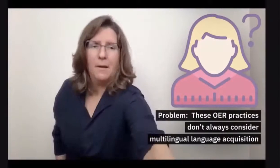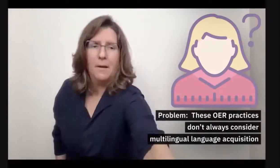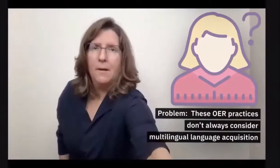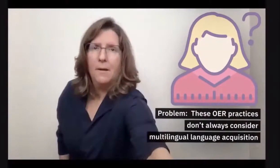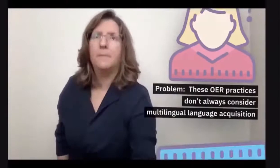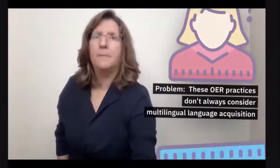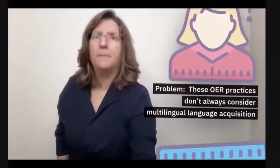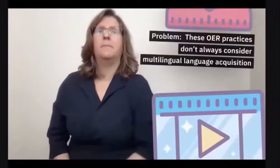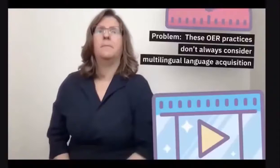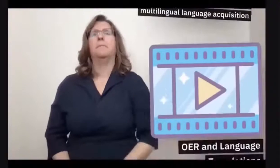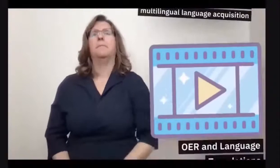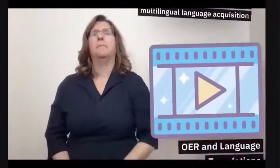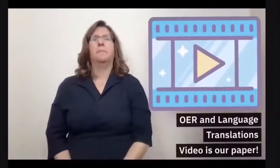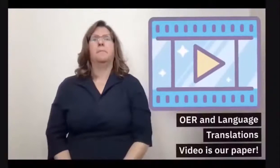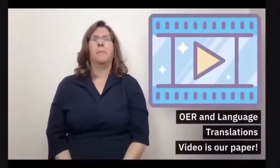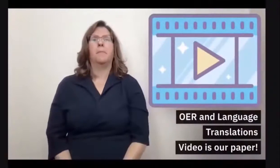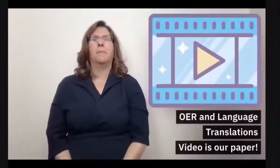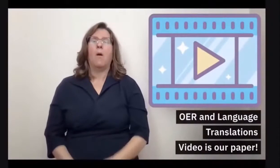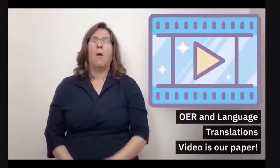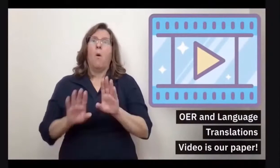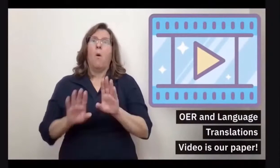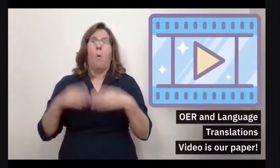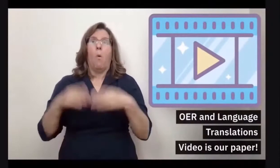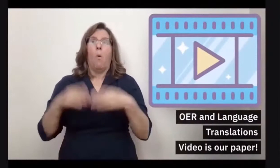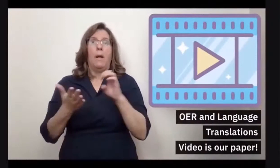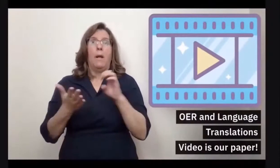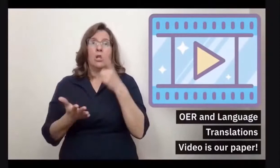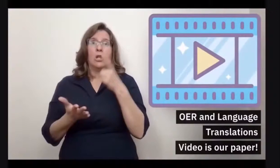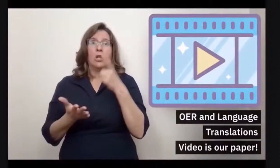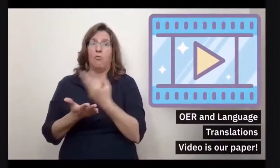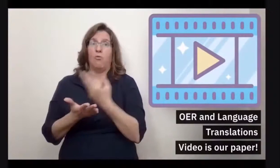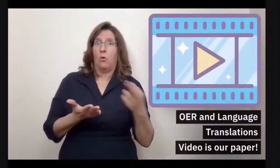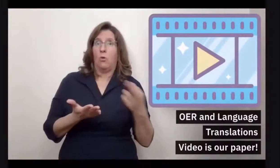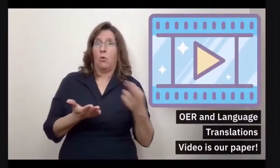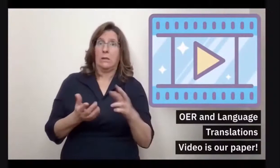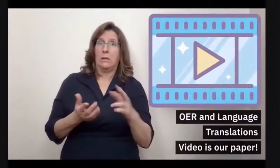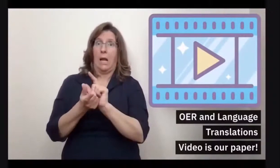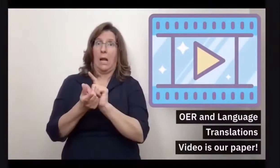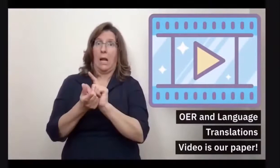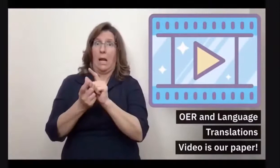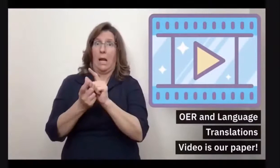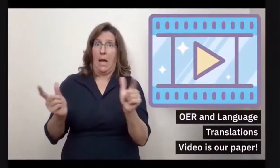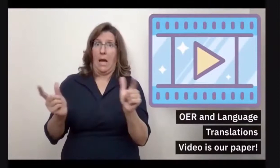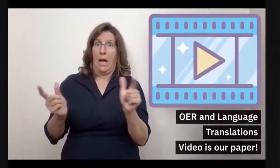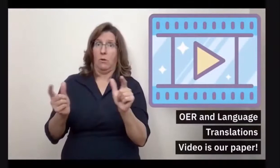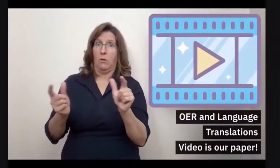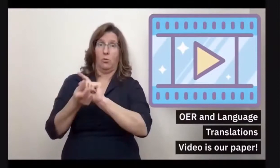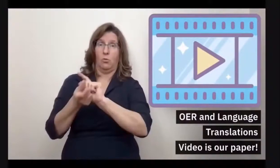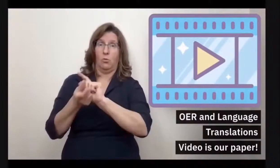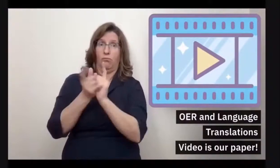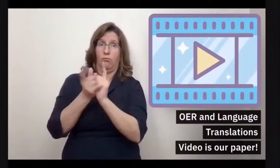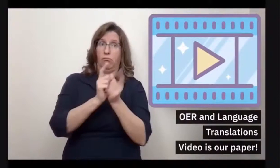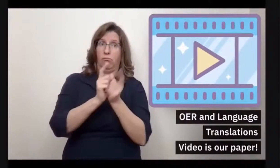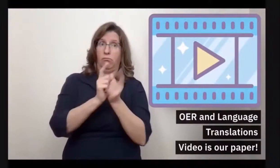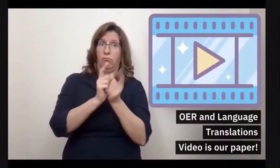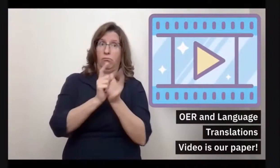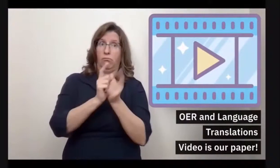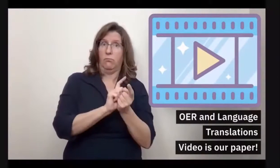Y hay que considerar los medios de los idiomas, tanto el oral, que usa textos y se centra en el